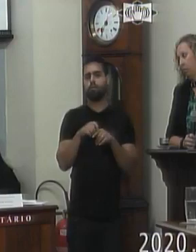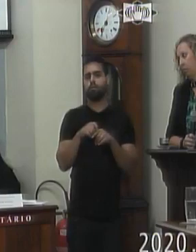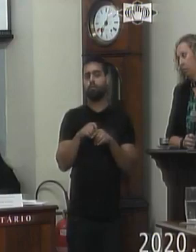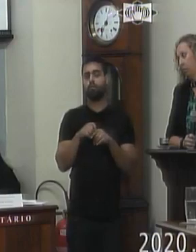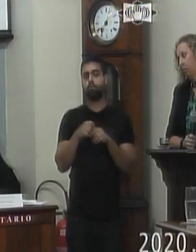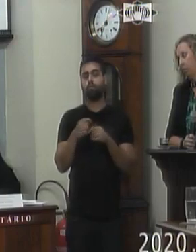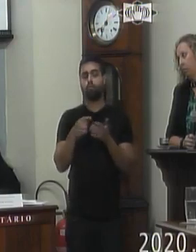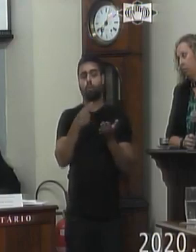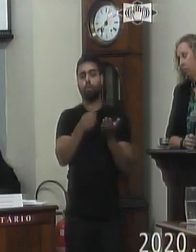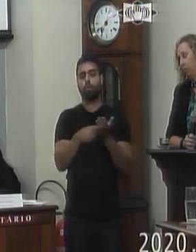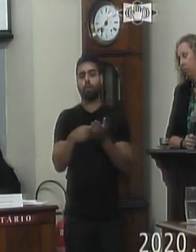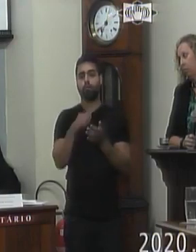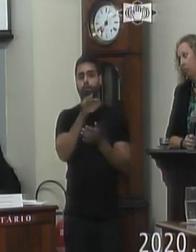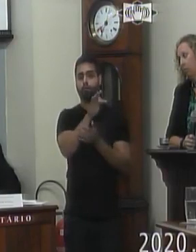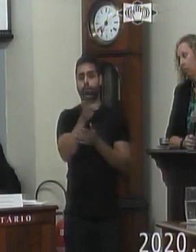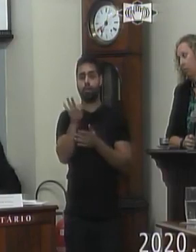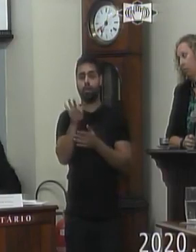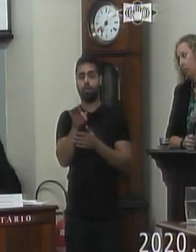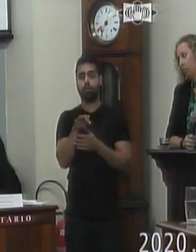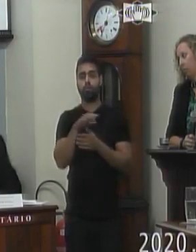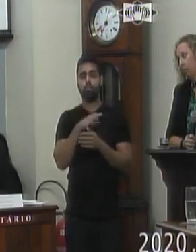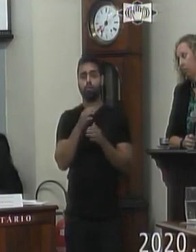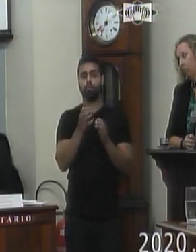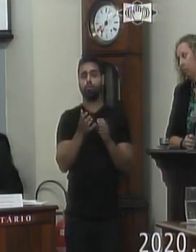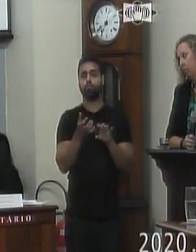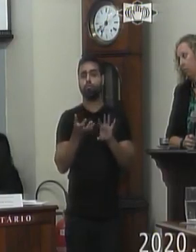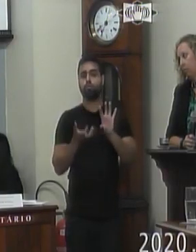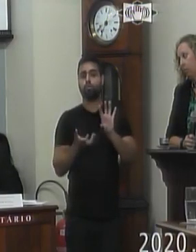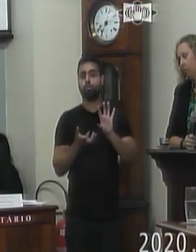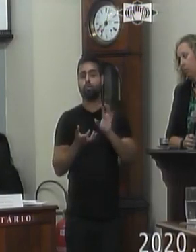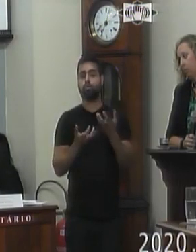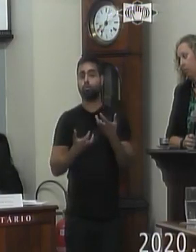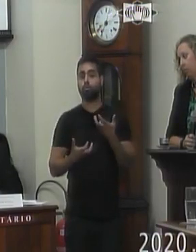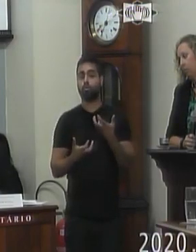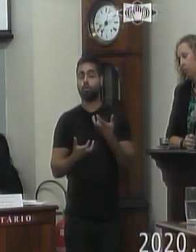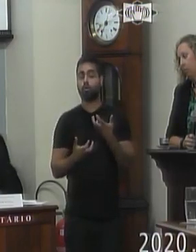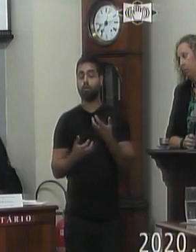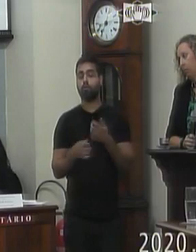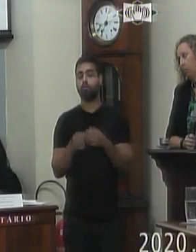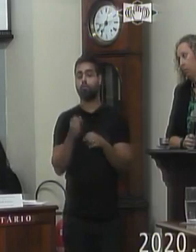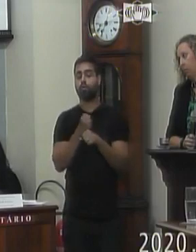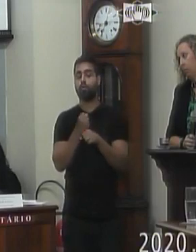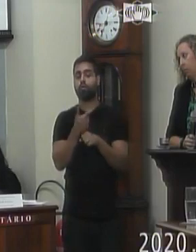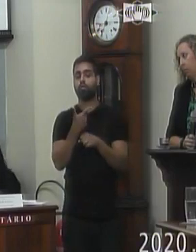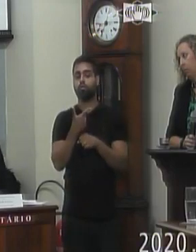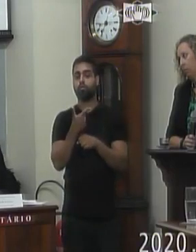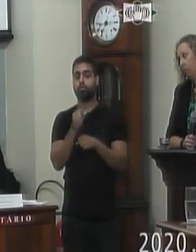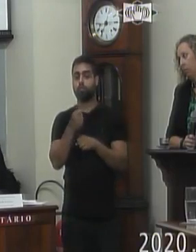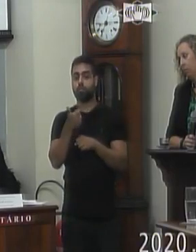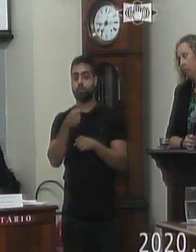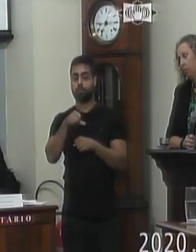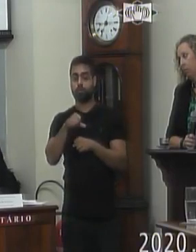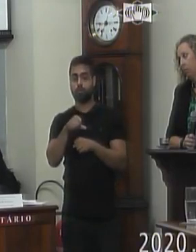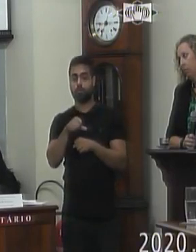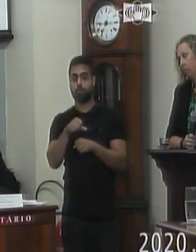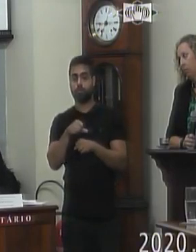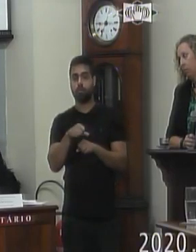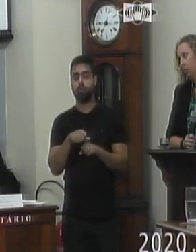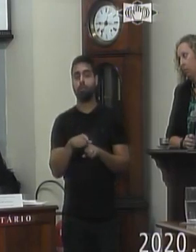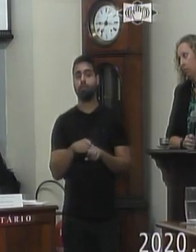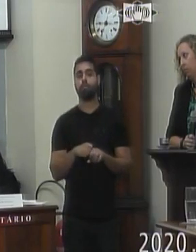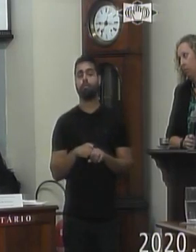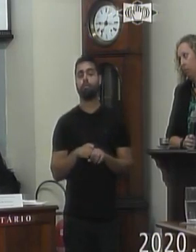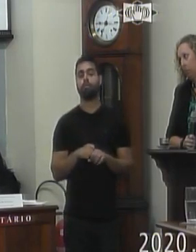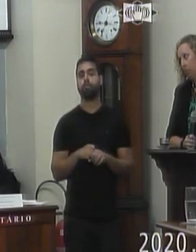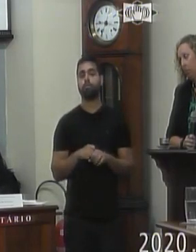Pacto Federativo, que chegou no Congresso Nacional em novembro de 2009, se falou muito da capacidade contábil dos municípios